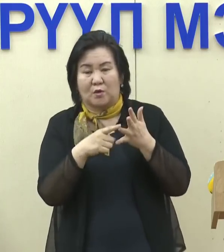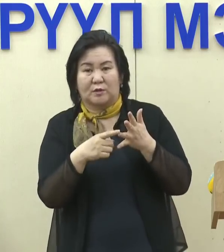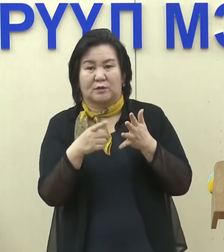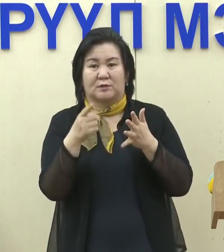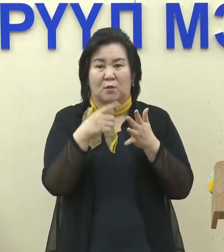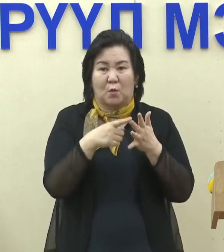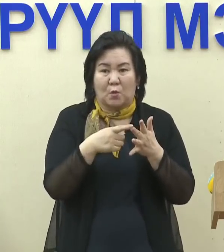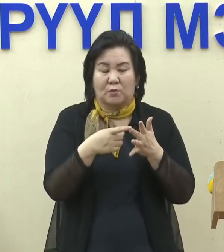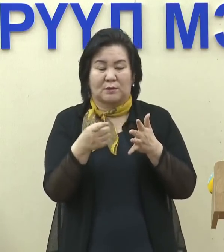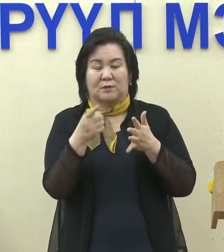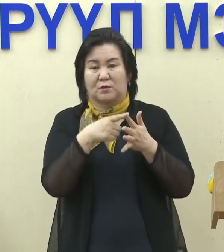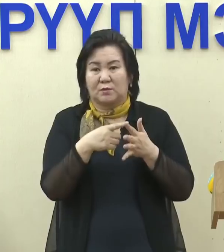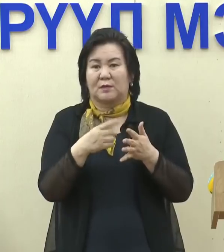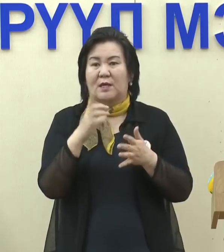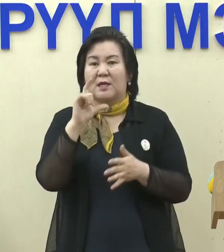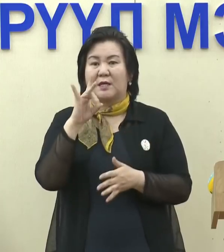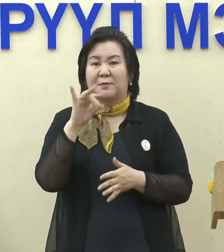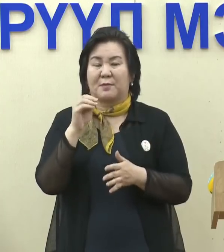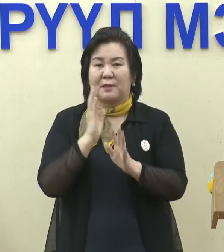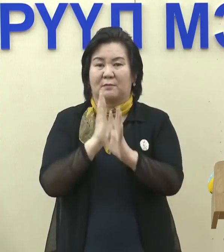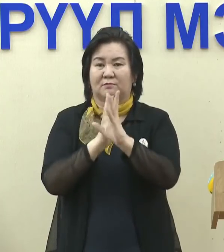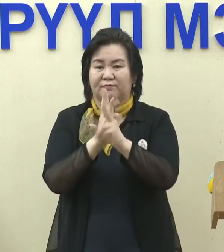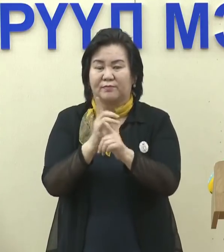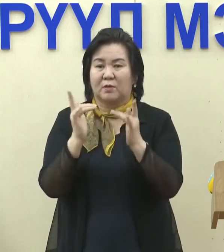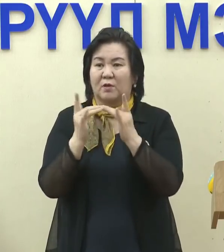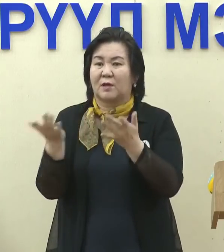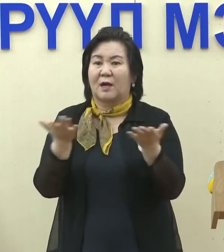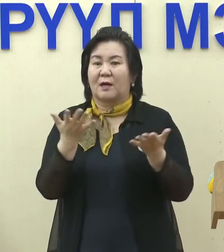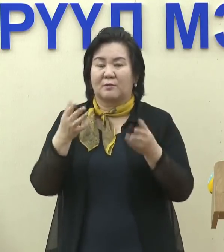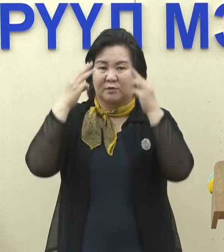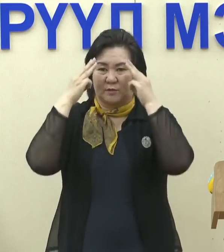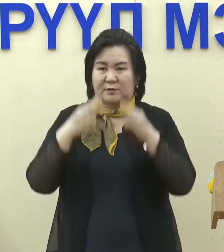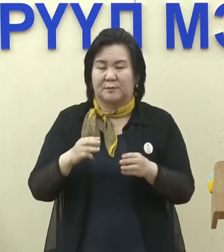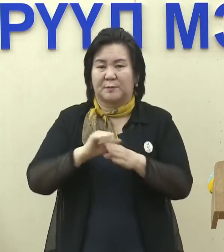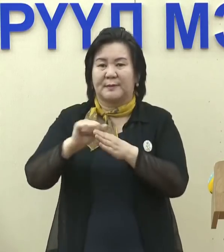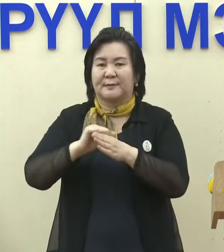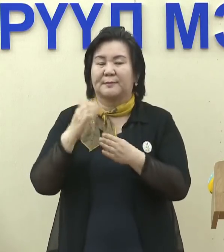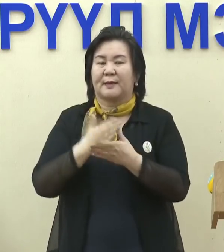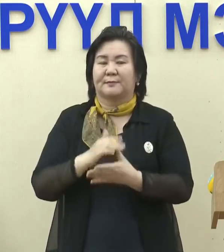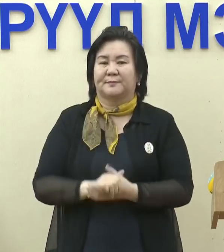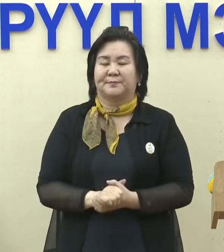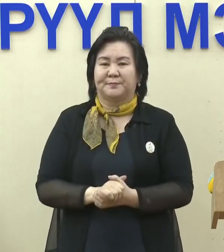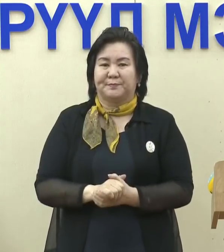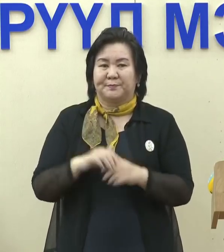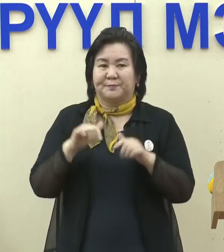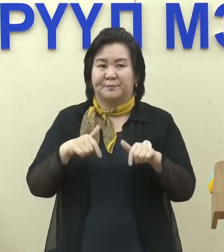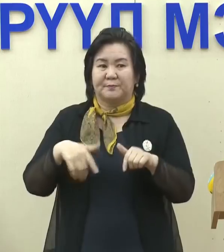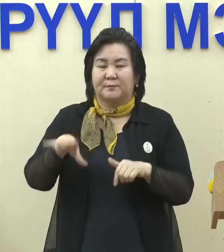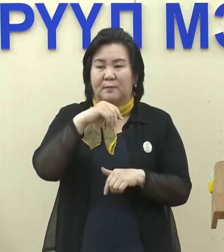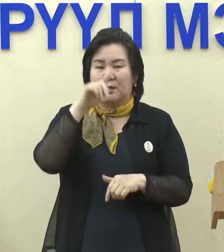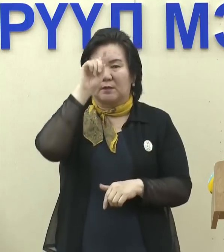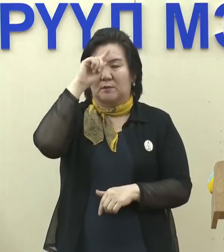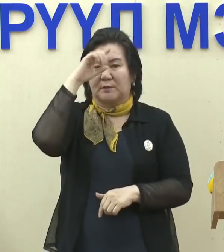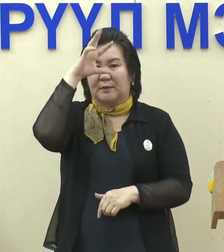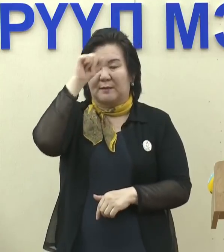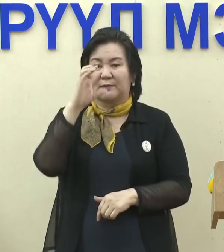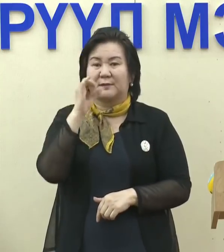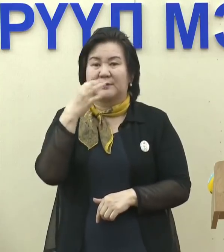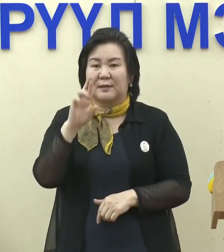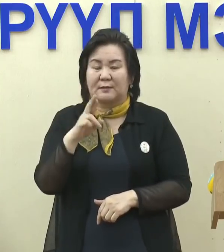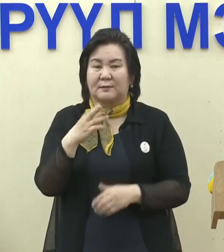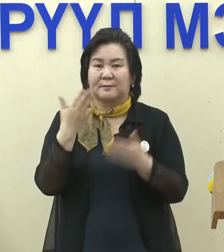гээд ингээд бол эренблээд оруудыг хэрхэн чөлөөлөх вэ гэдэг асуудлаа бол бэлдсэн байгаа. За бид өнөөдөр бас эрүүл мэндийн сайдын зөвлөлийн